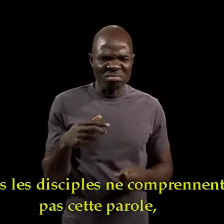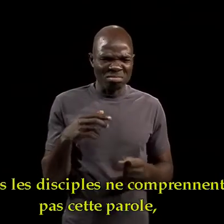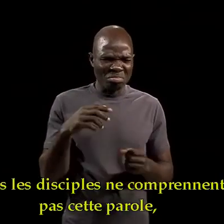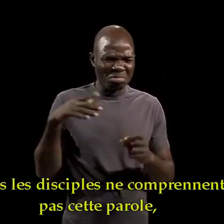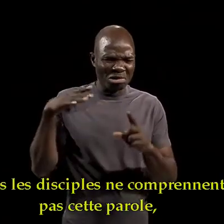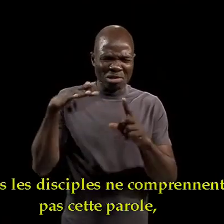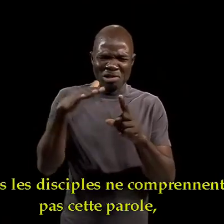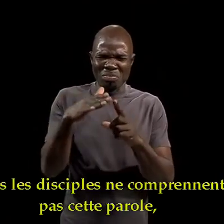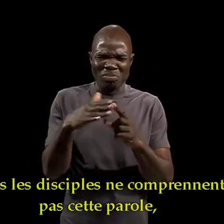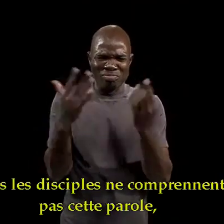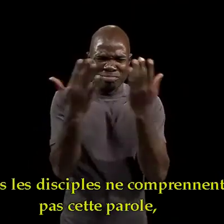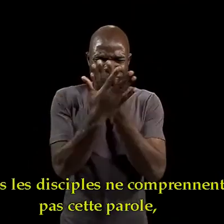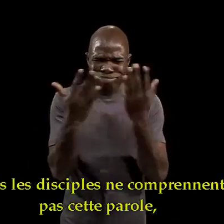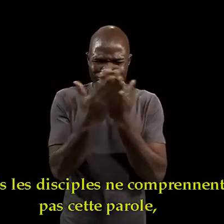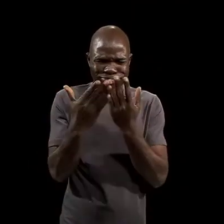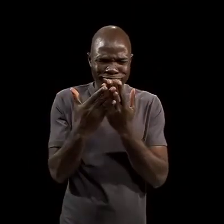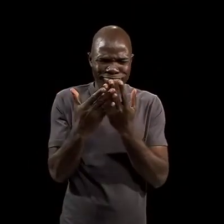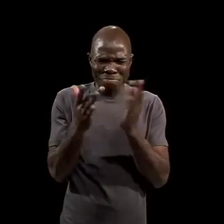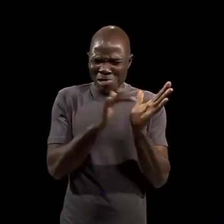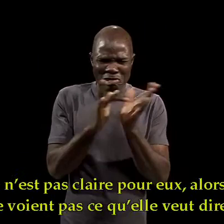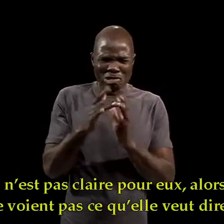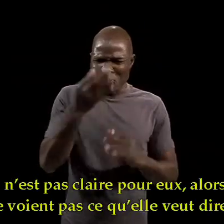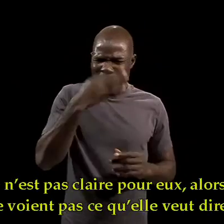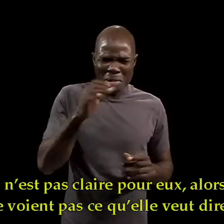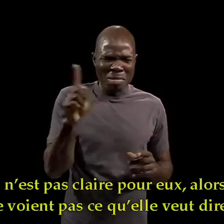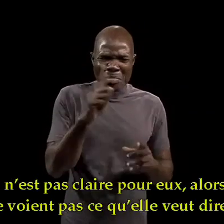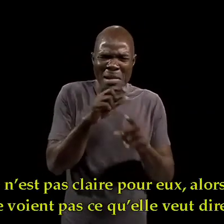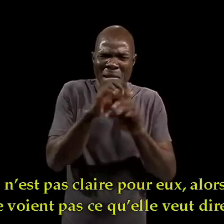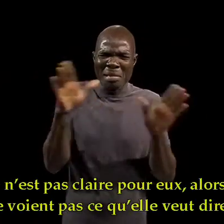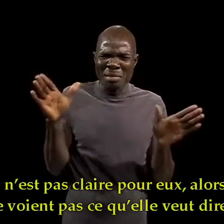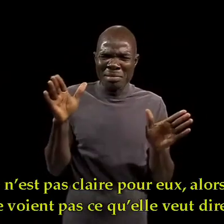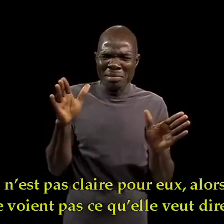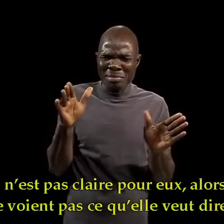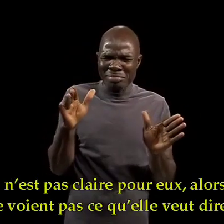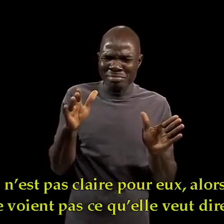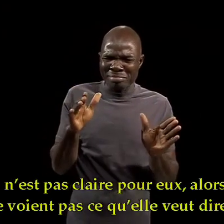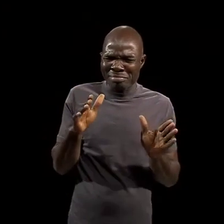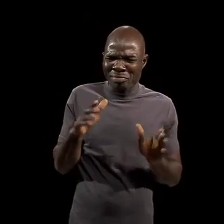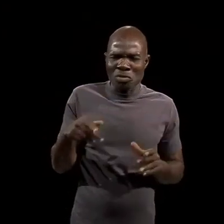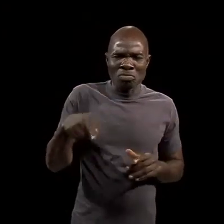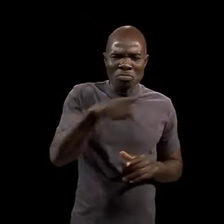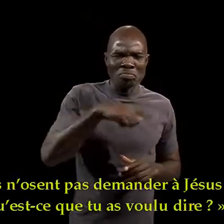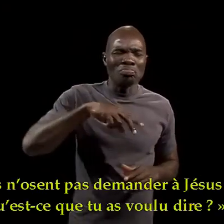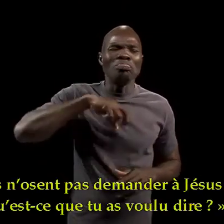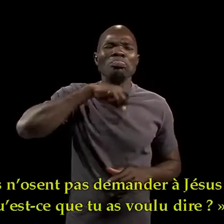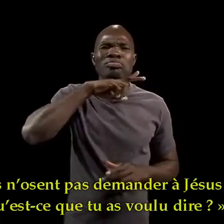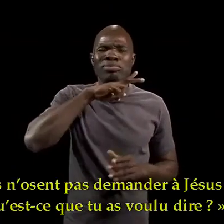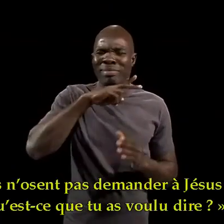Mais les disciples ne comprennent pas cette parole. Elle n'est pas claire pour eux, alors ils ne voient pas ce qu'elle veut dire. Et ils n'osent pas demander à